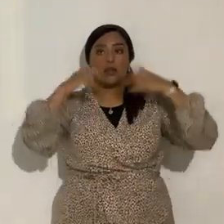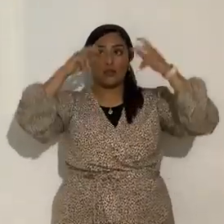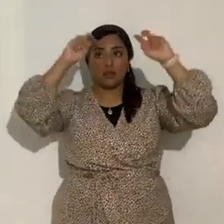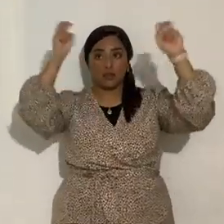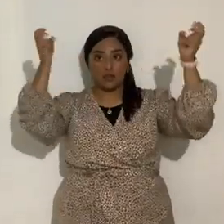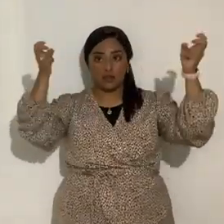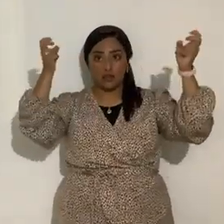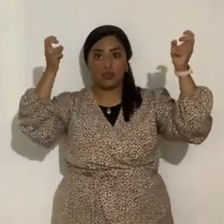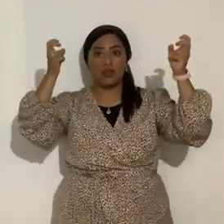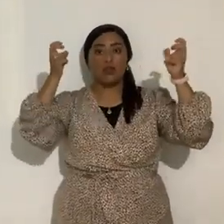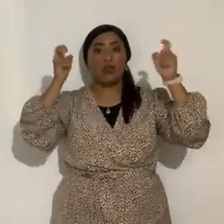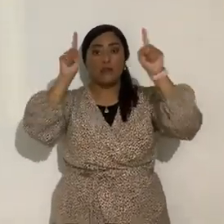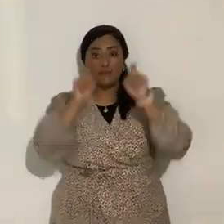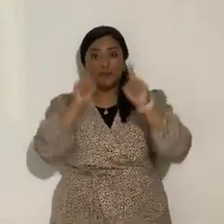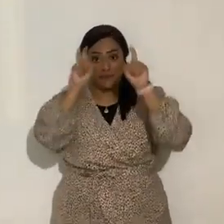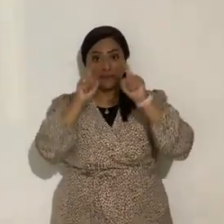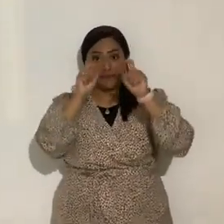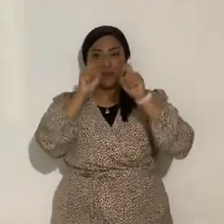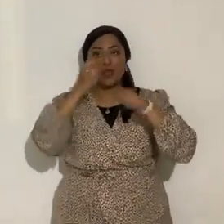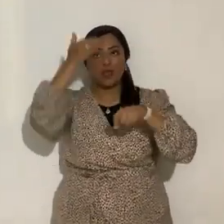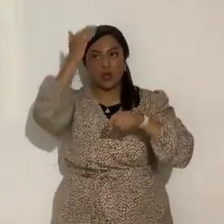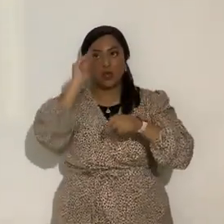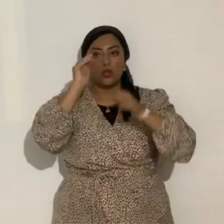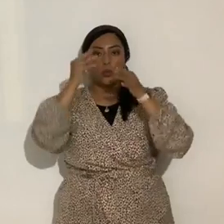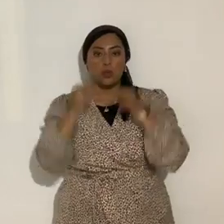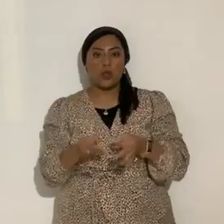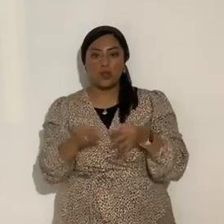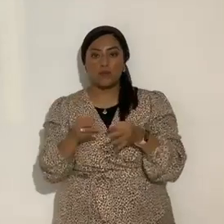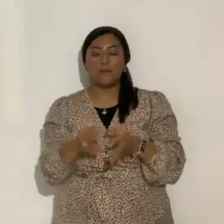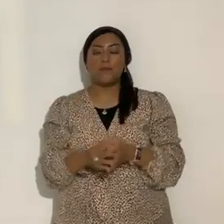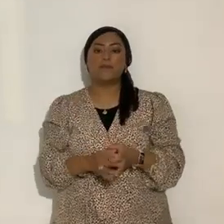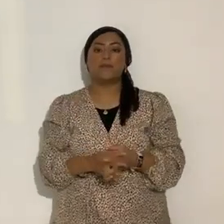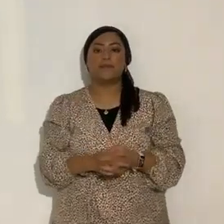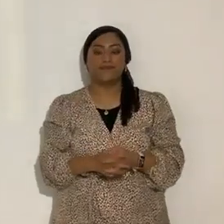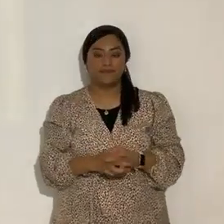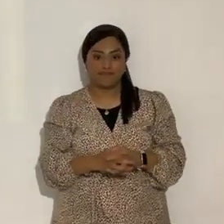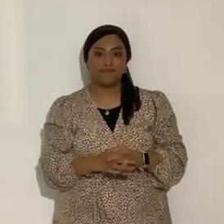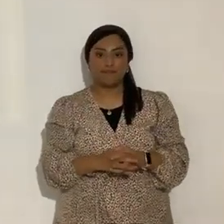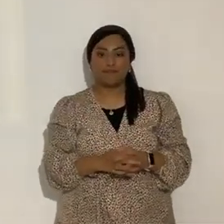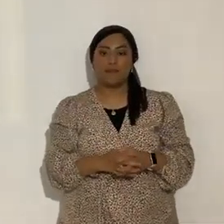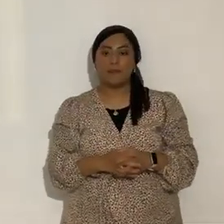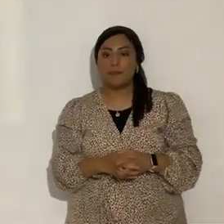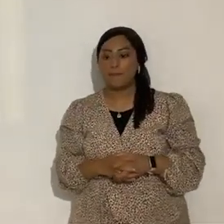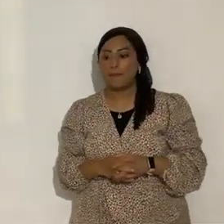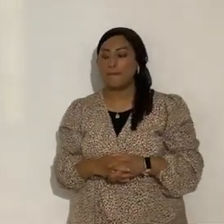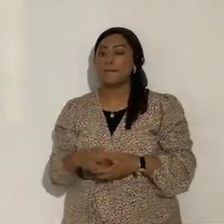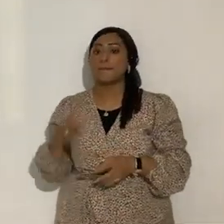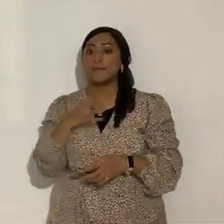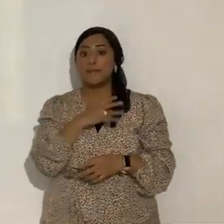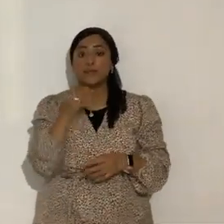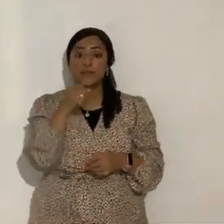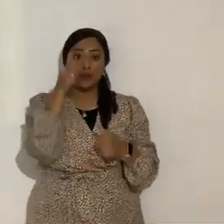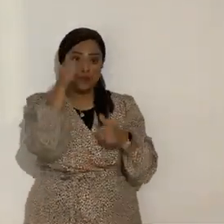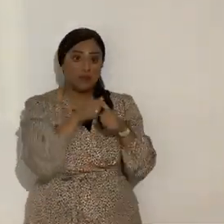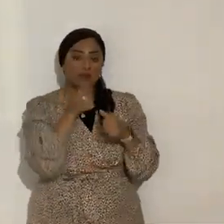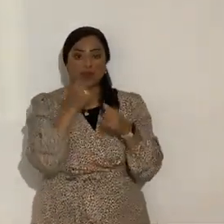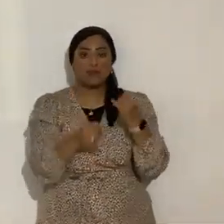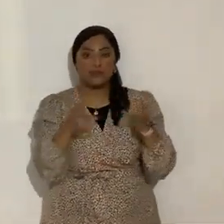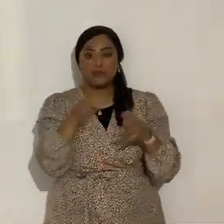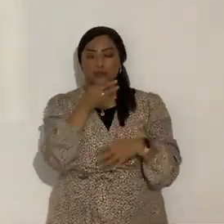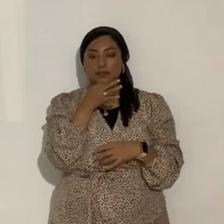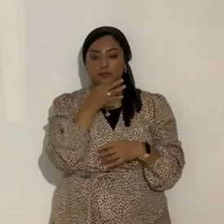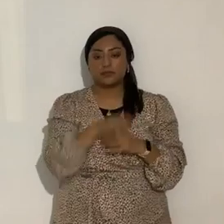tema la voluntad de Elohim, de Dios, de Elohim. ¿Sí? Y entonces recuerden, y con eso